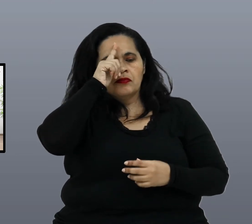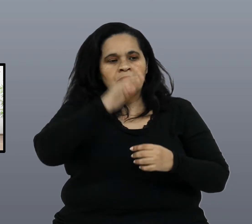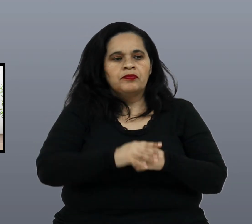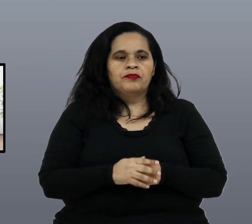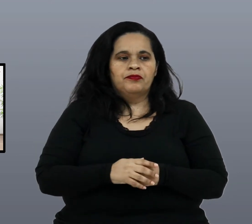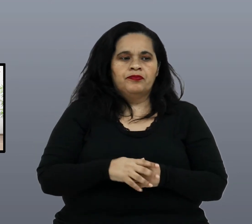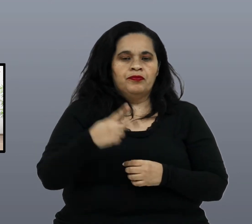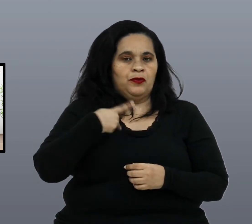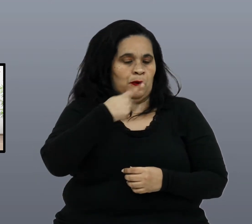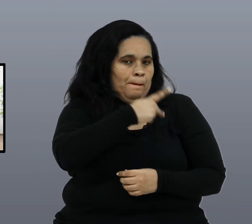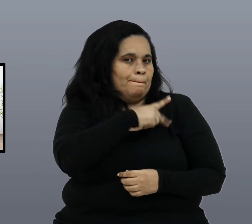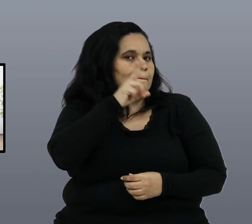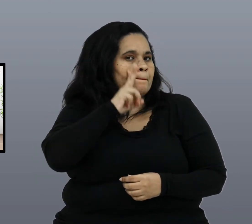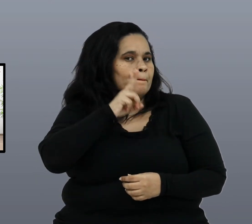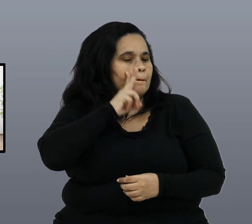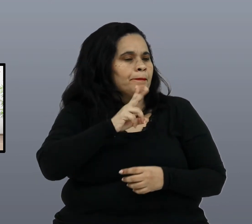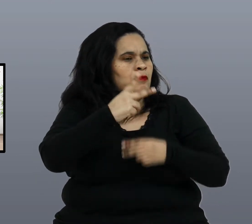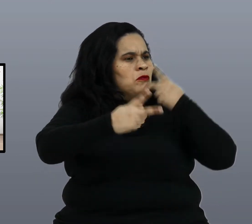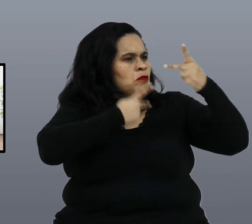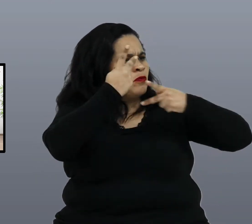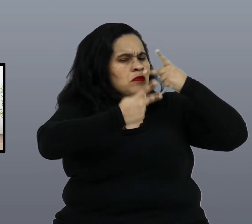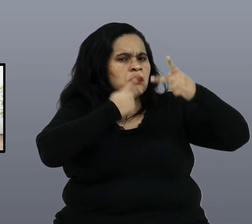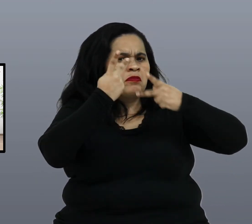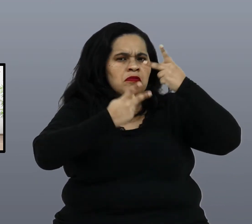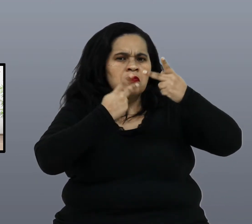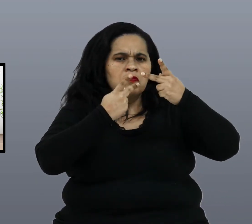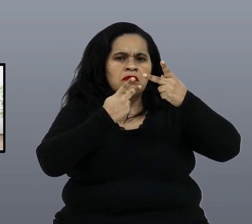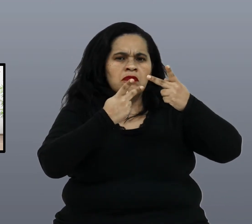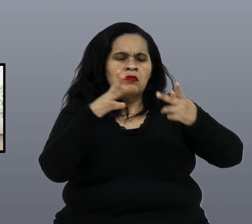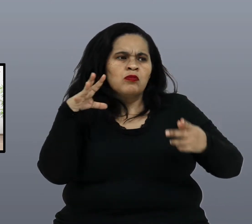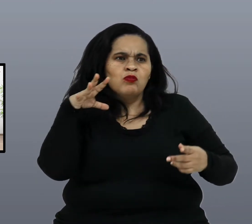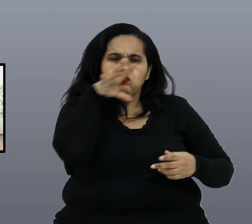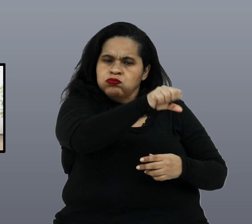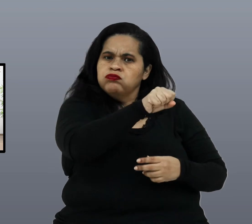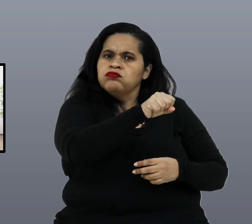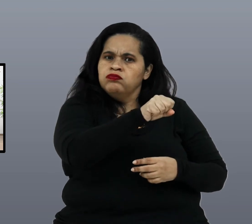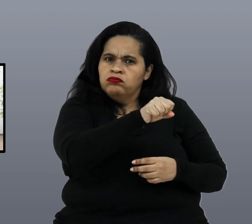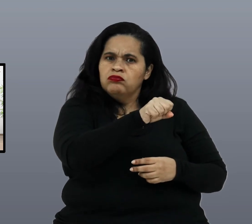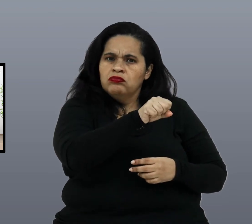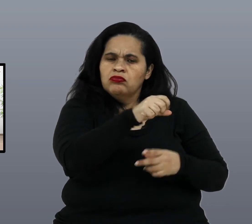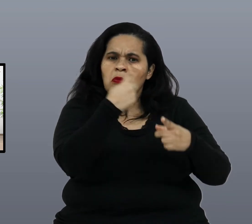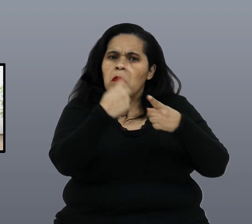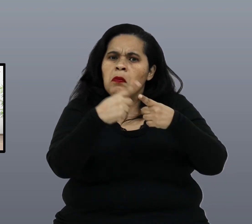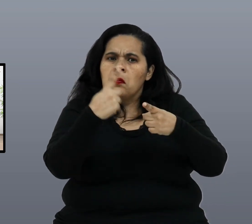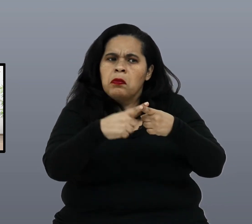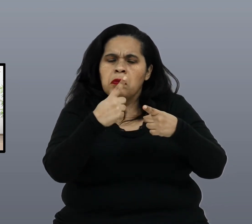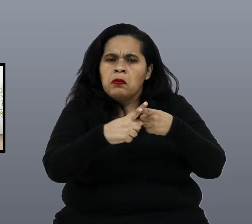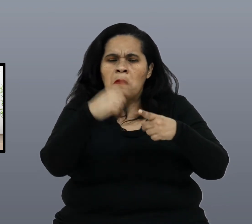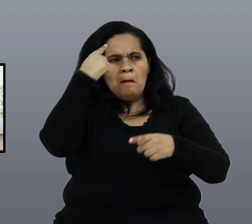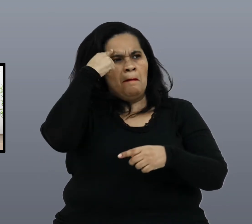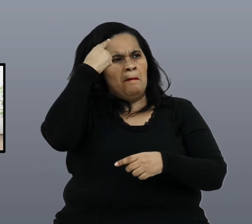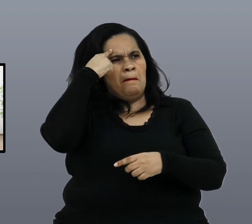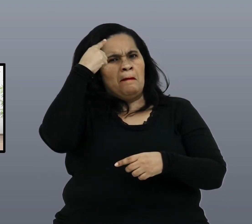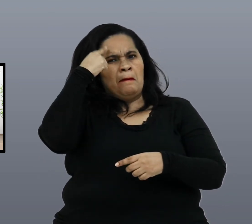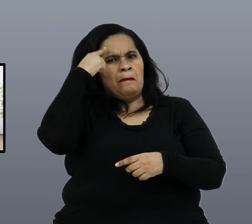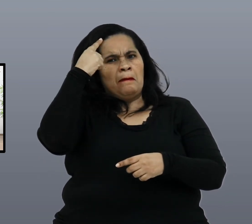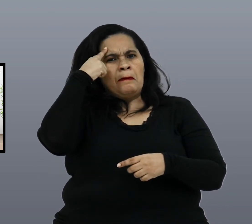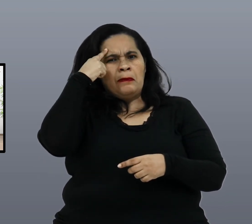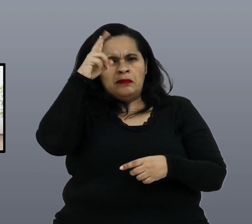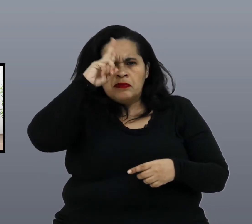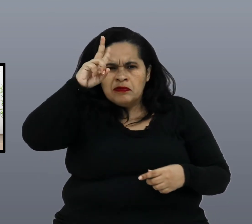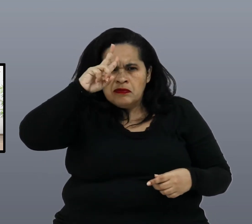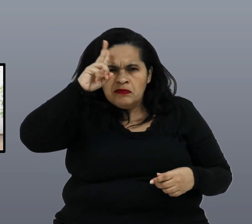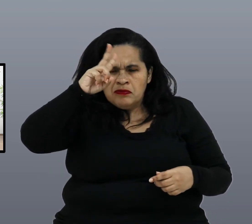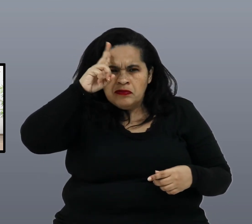fala a respeito da velocidade. A gente imaginando um leopardo sem asas, já é veloz,